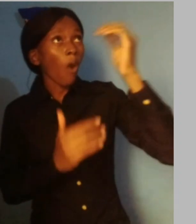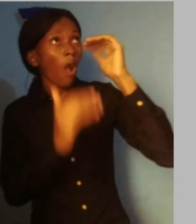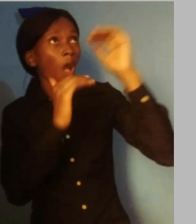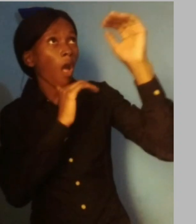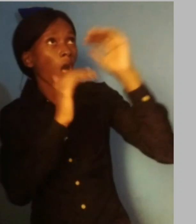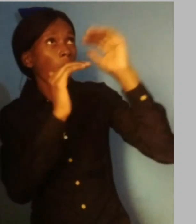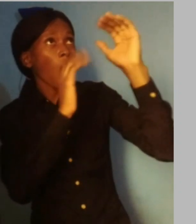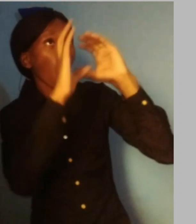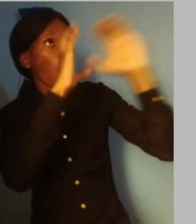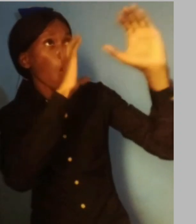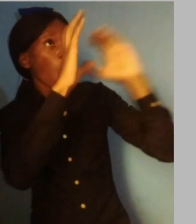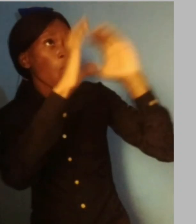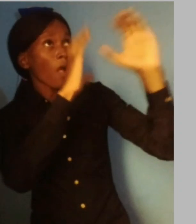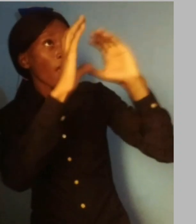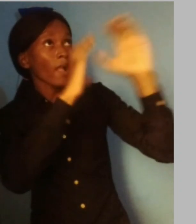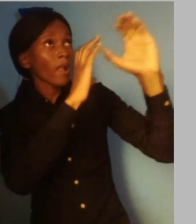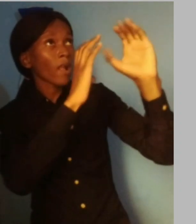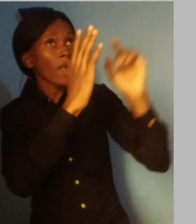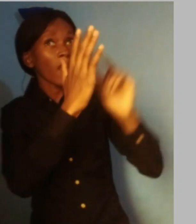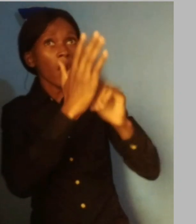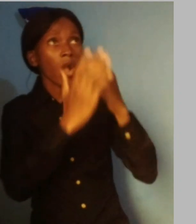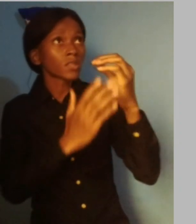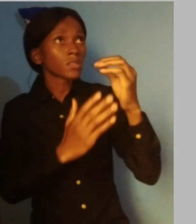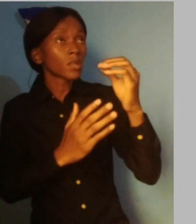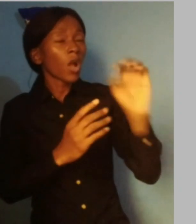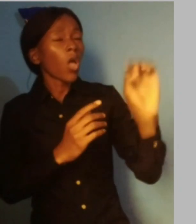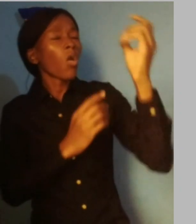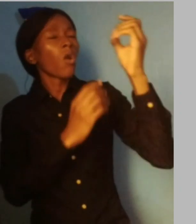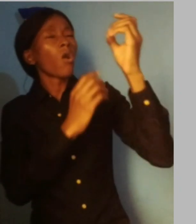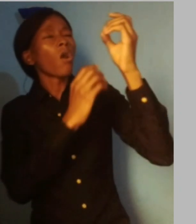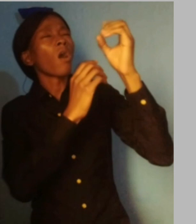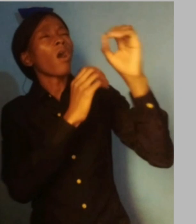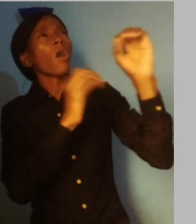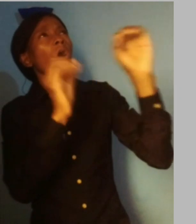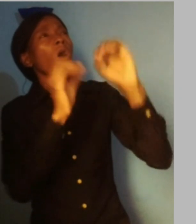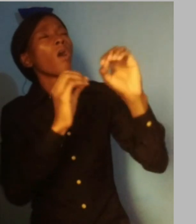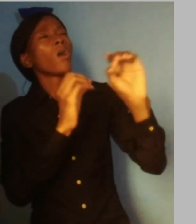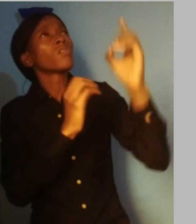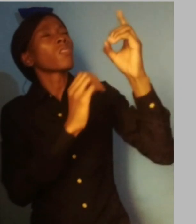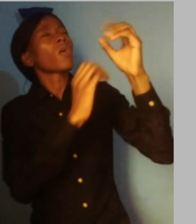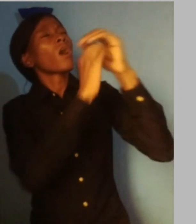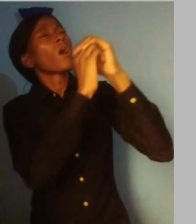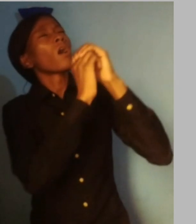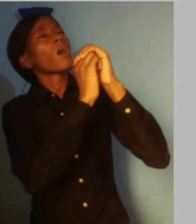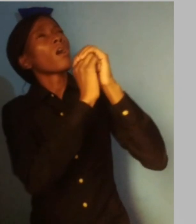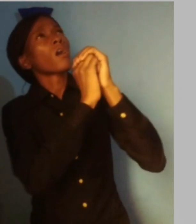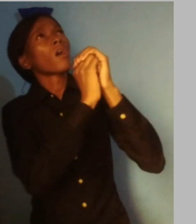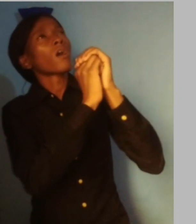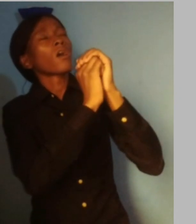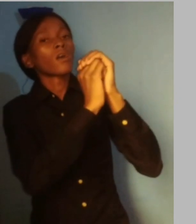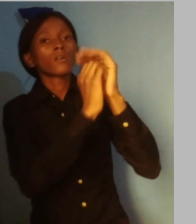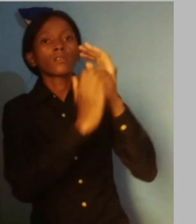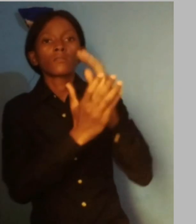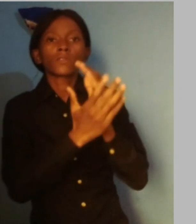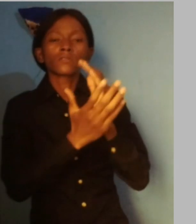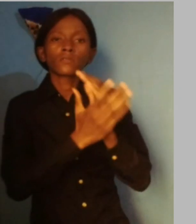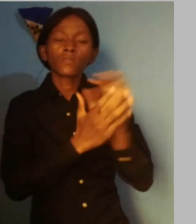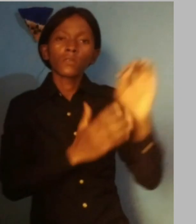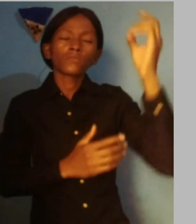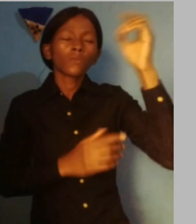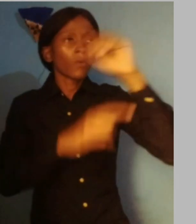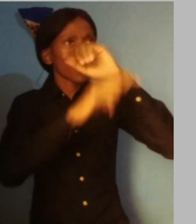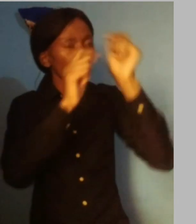une divinité. Quand on dit «Oh Seigneur», c'est parce que l'on respecte Dieu, parce